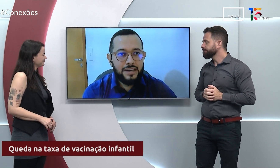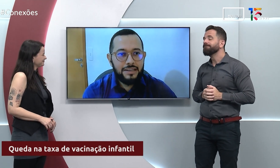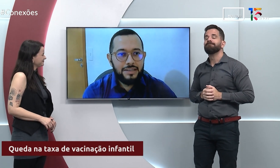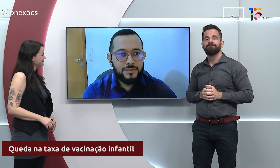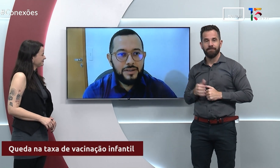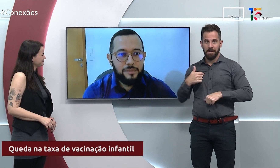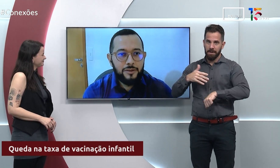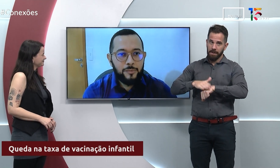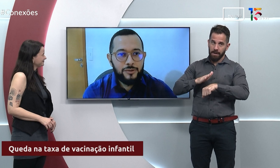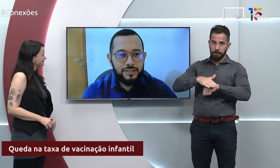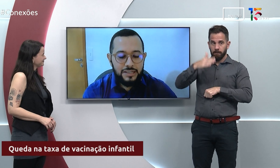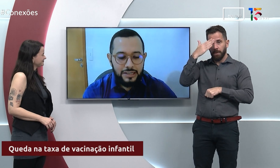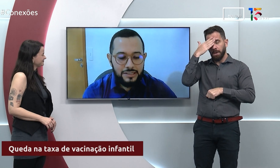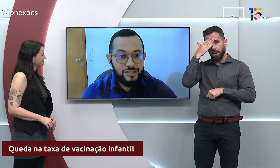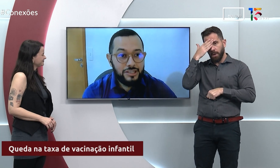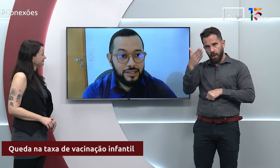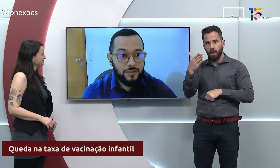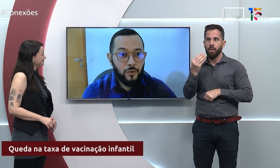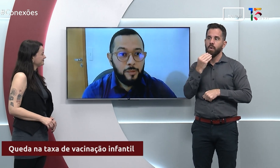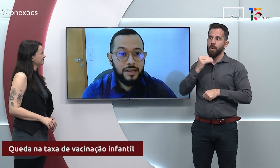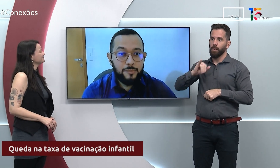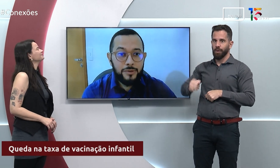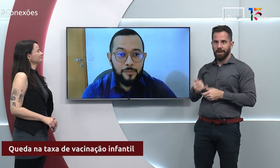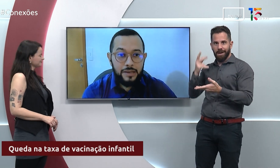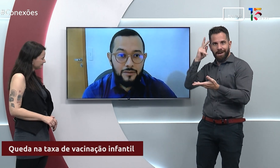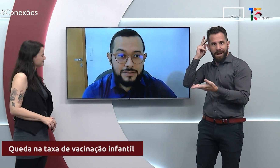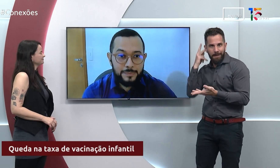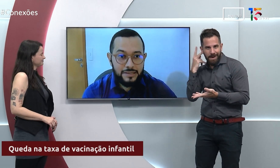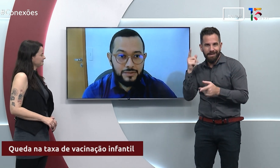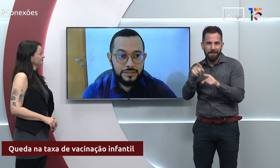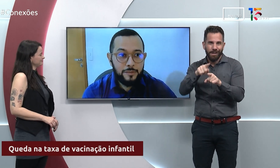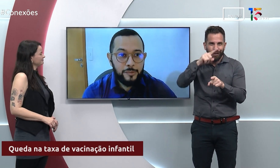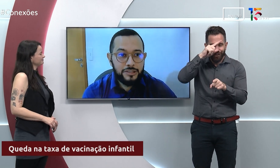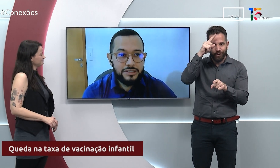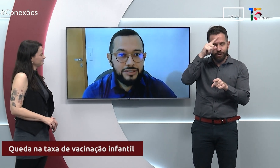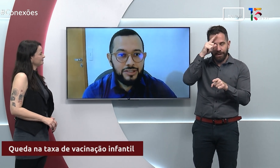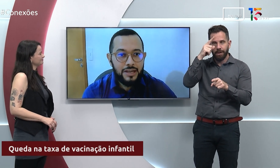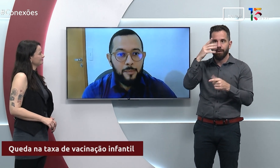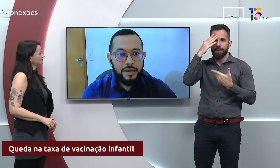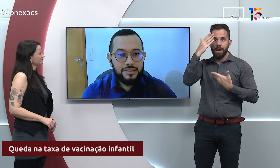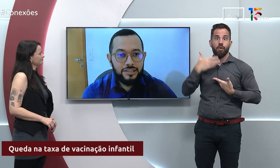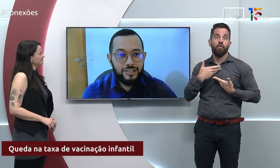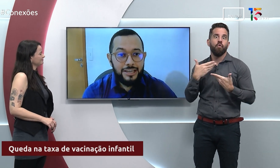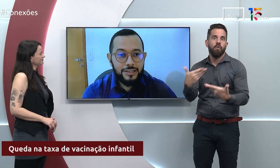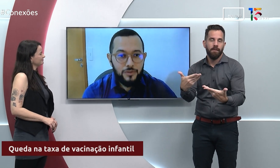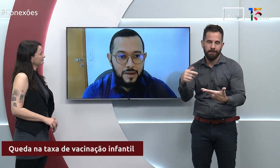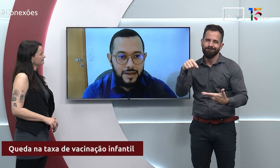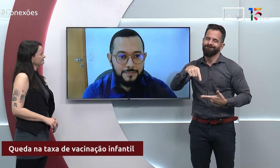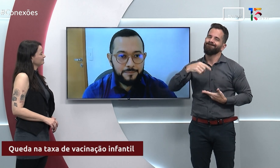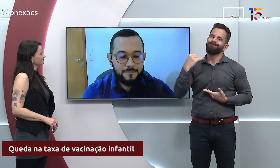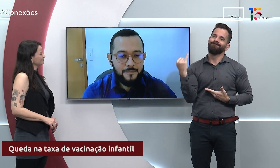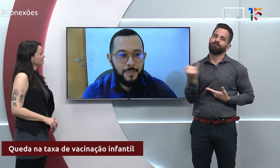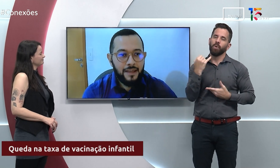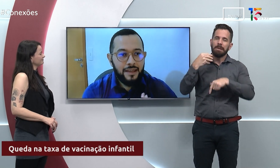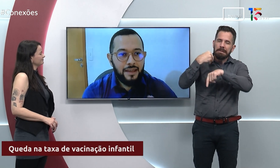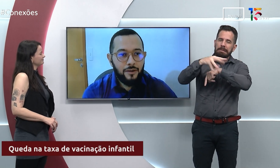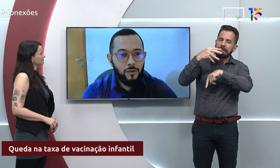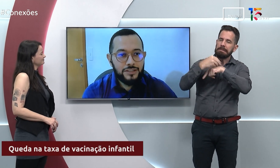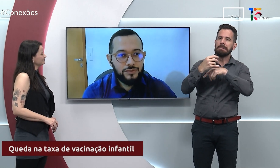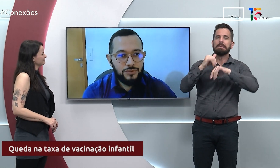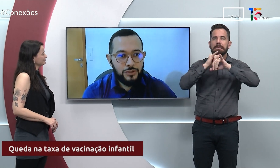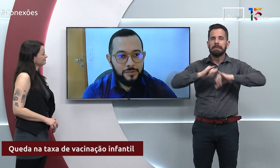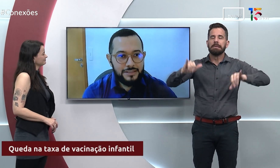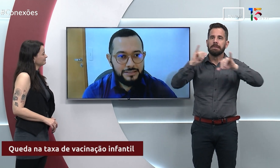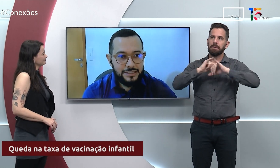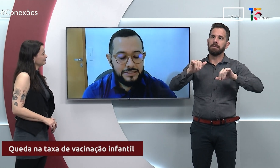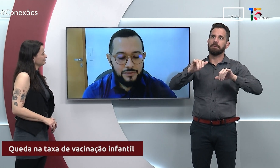Eu agradeço, Camila, a oportunidade, Diego, obrigado por abrirem um espaço tão importante para a gente retomar o